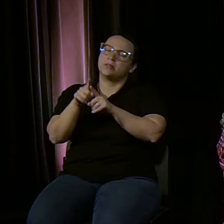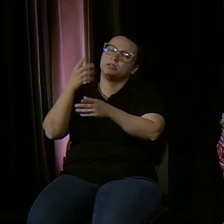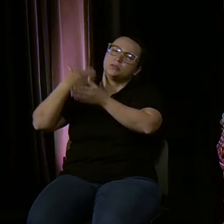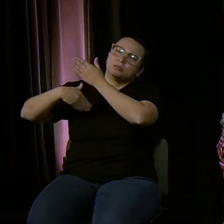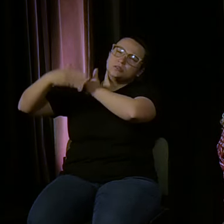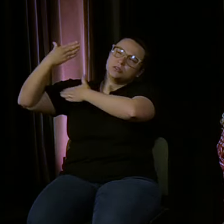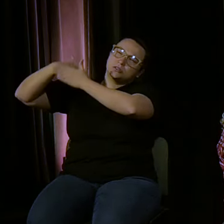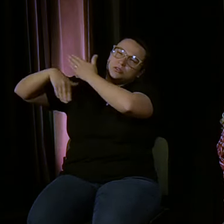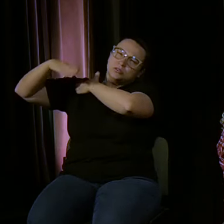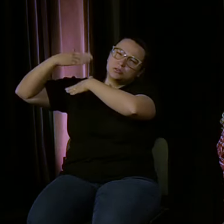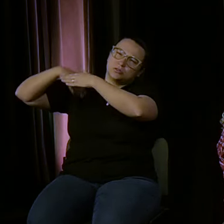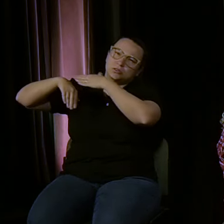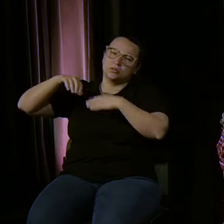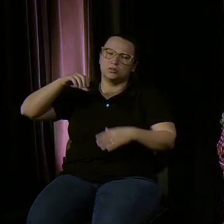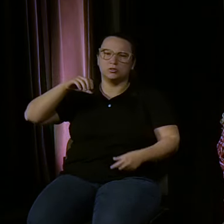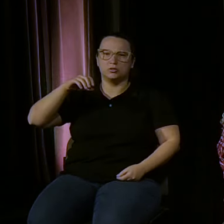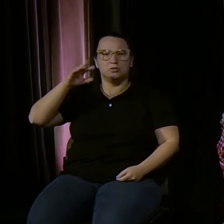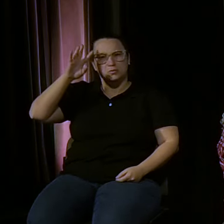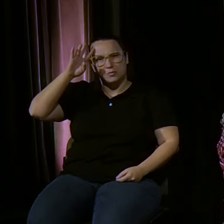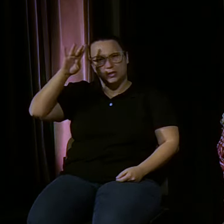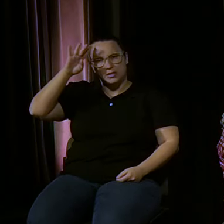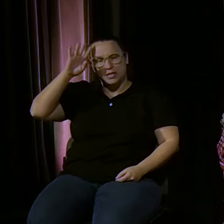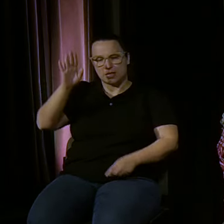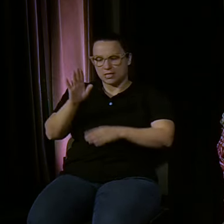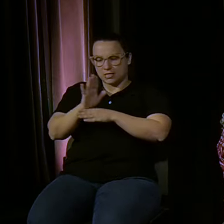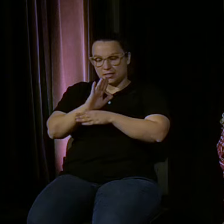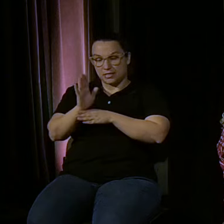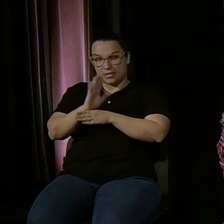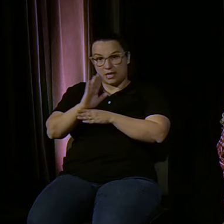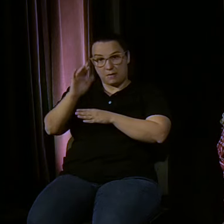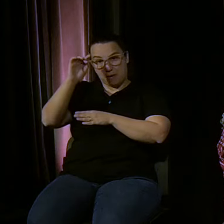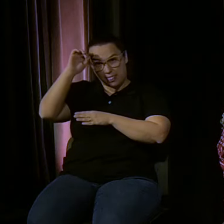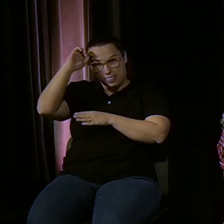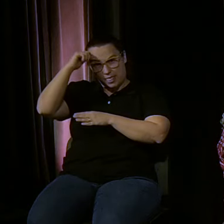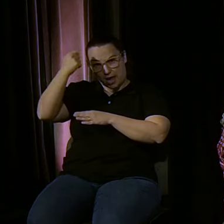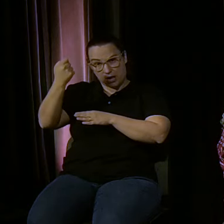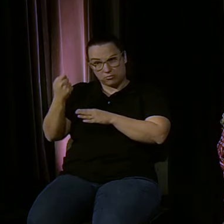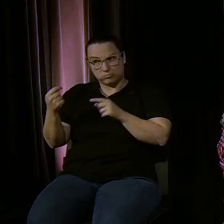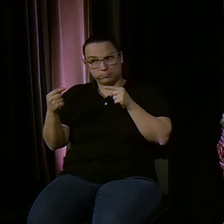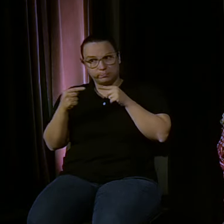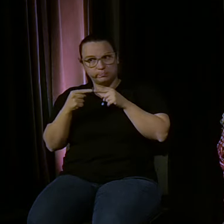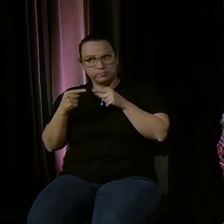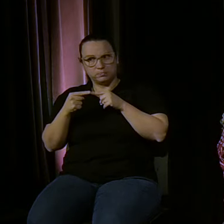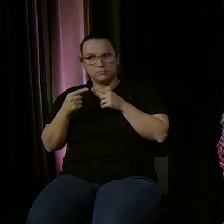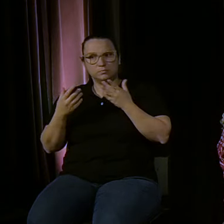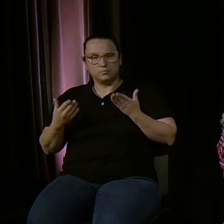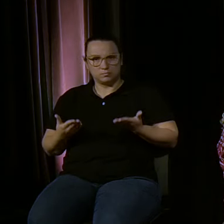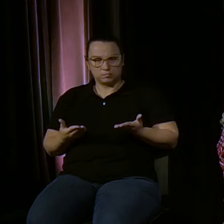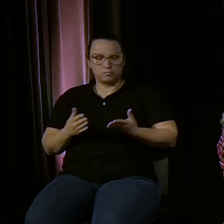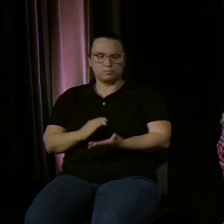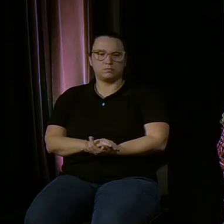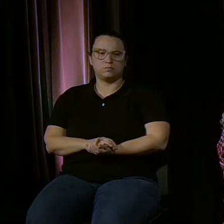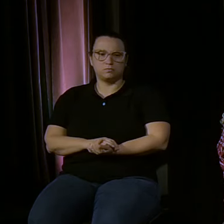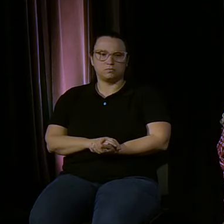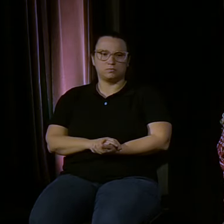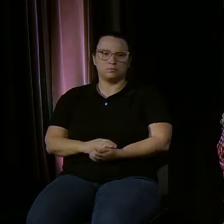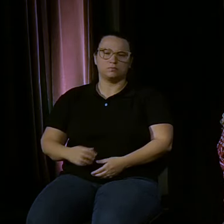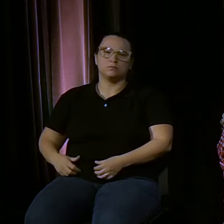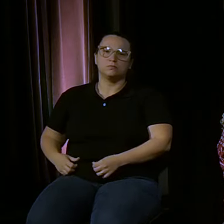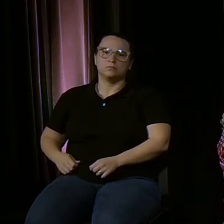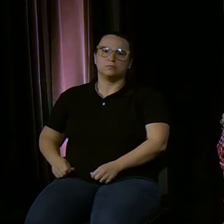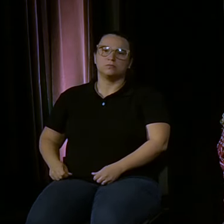Zózimo enquanto pensar cinema negro, não enquanto um